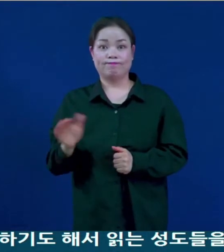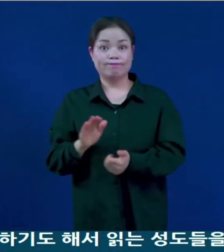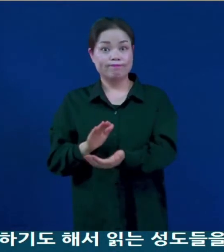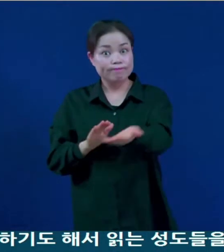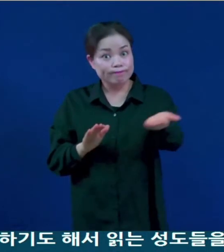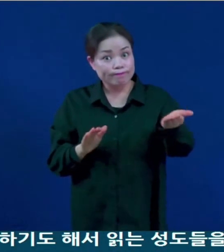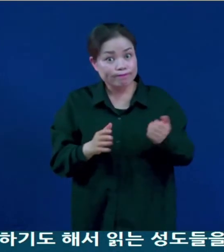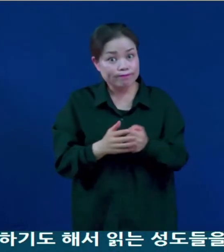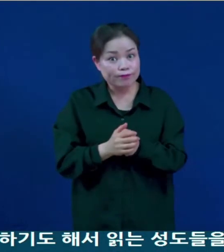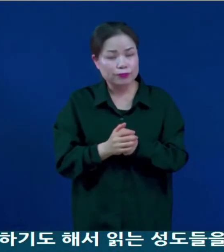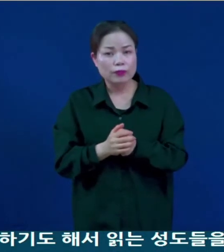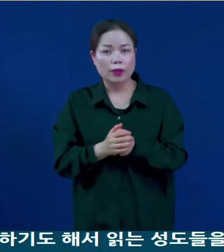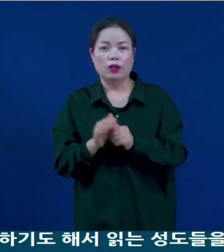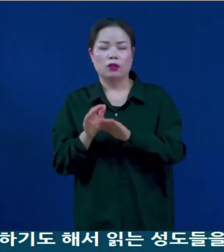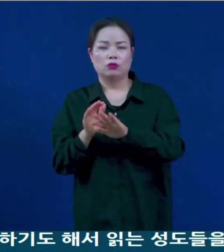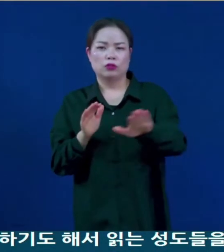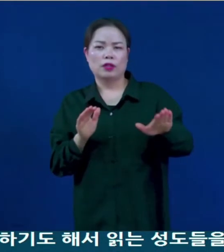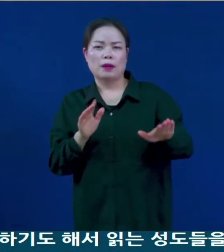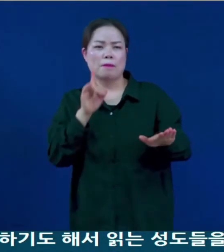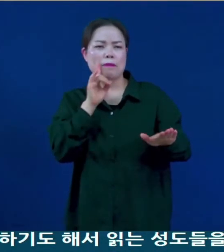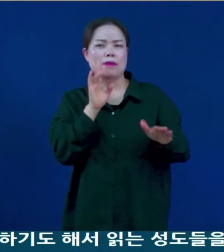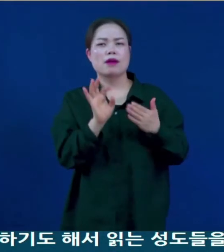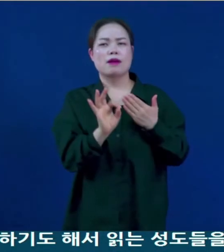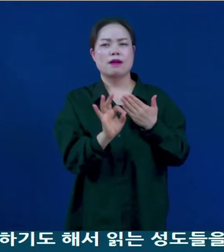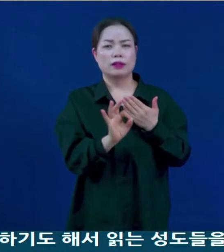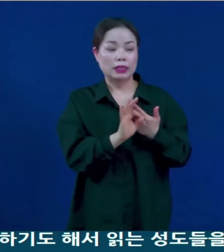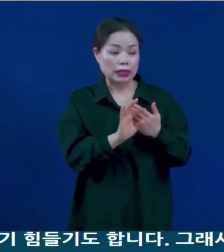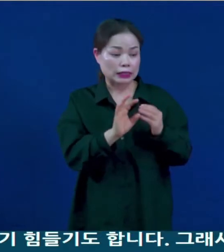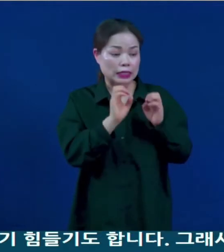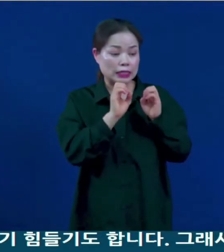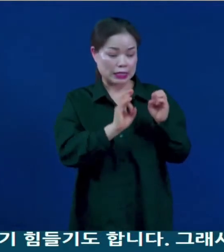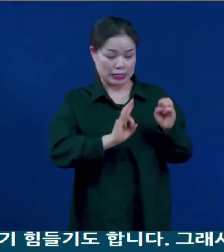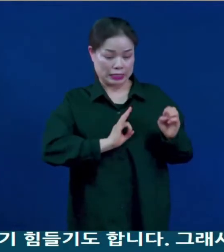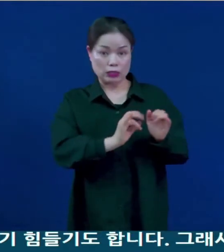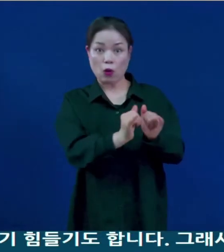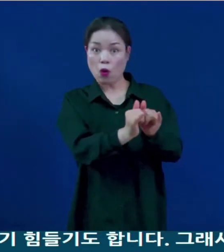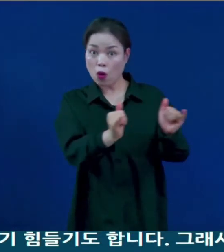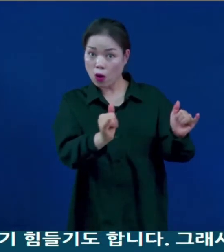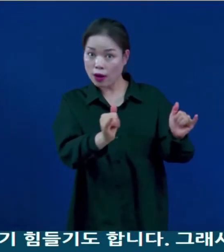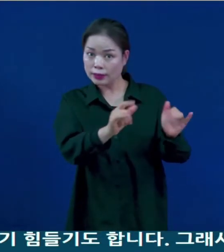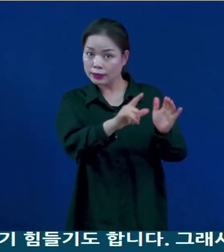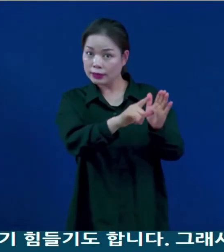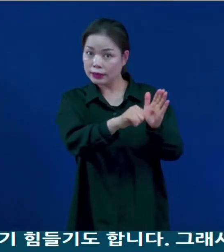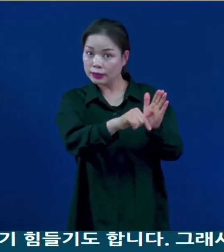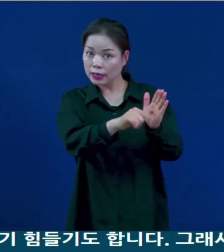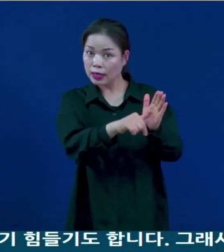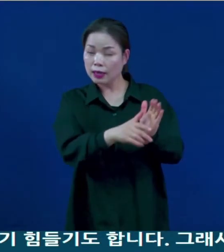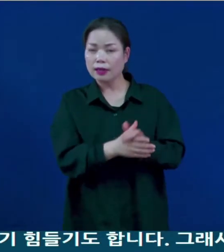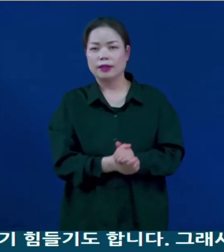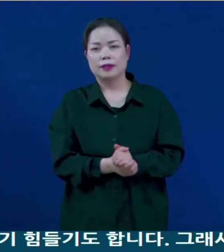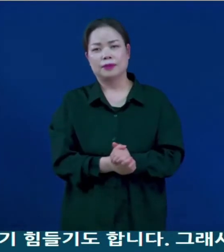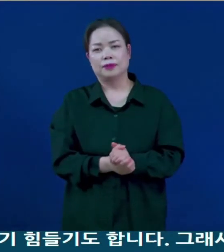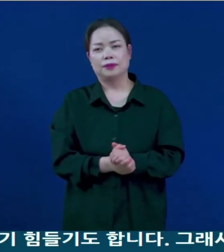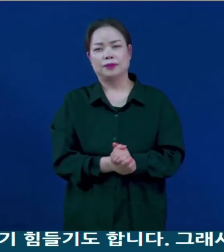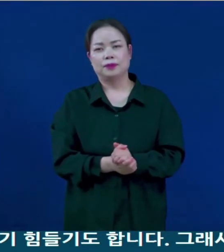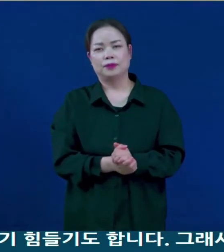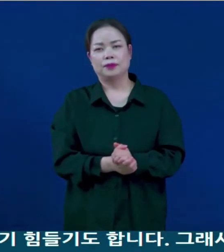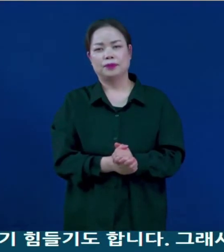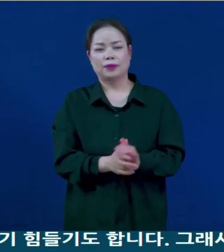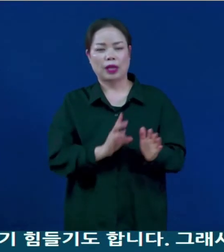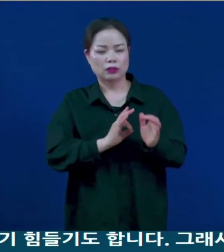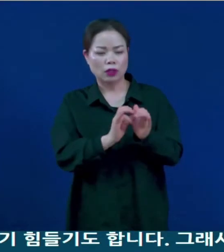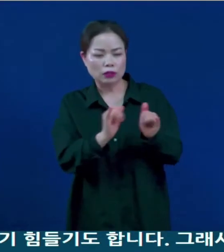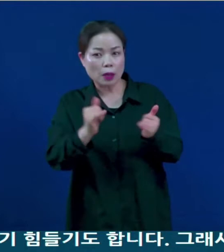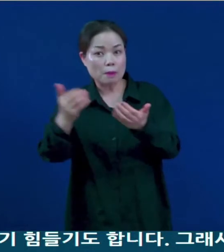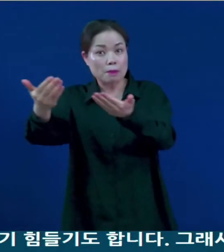여러분, 우리가 만약 그 선지자들의 그 시대에 그